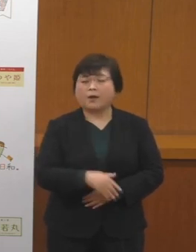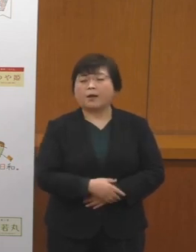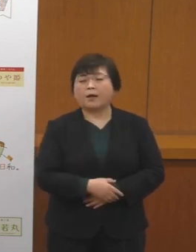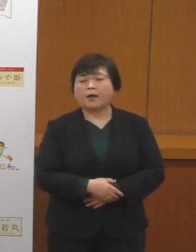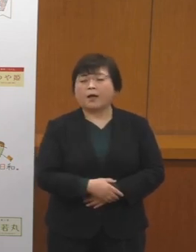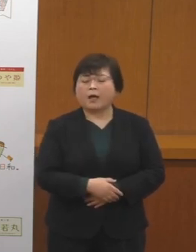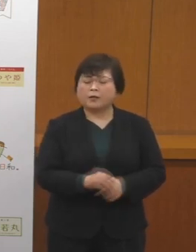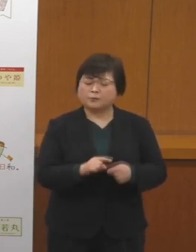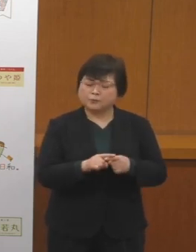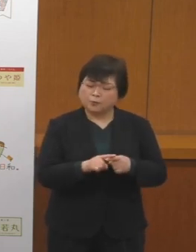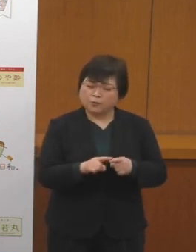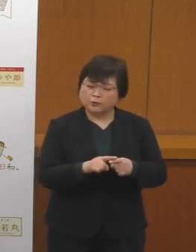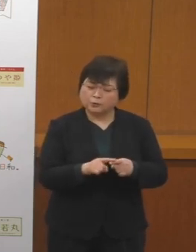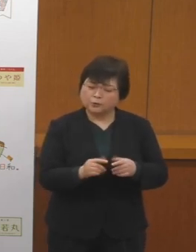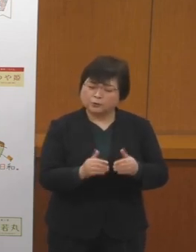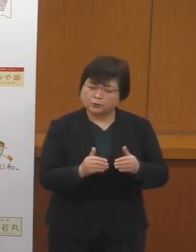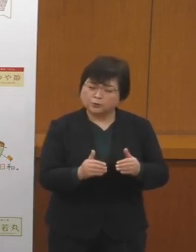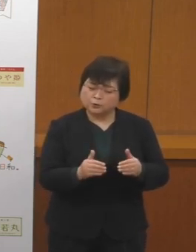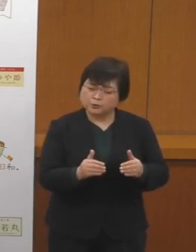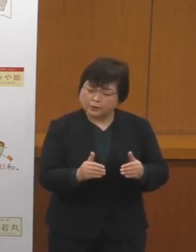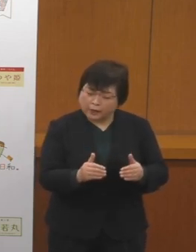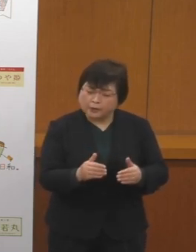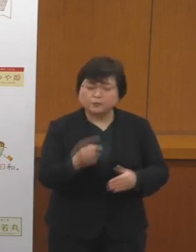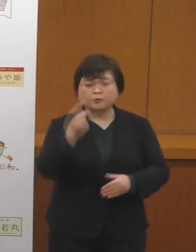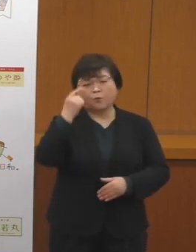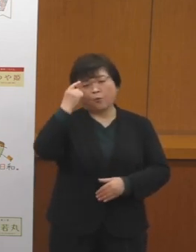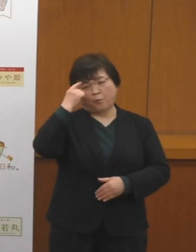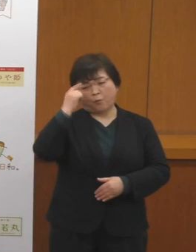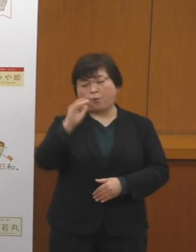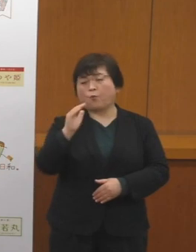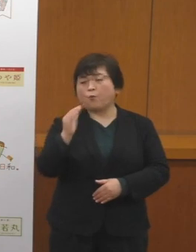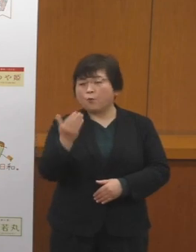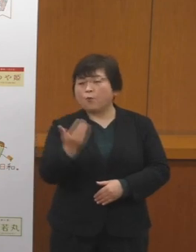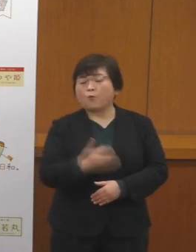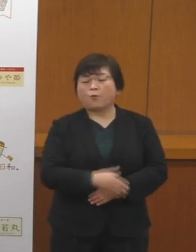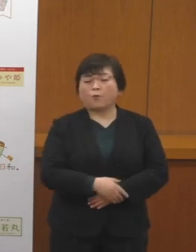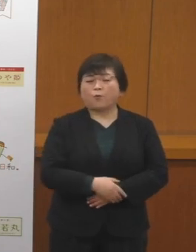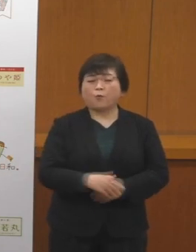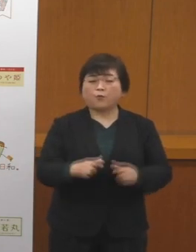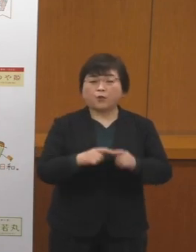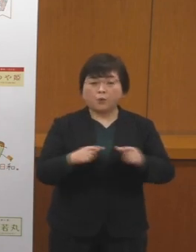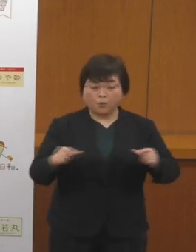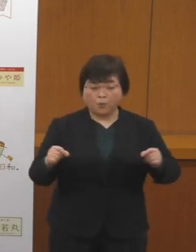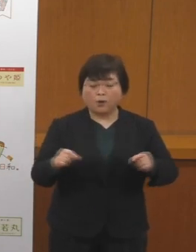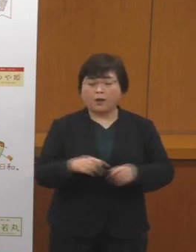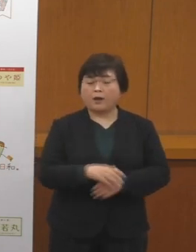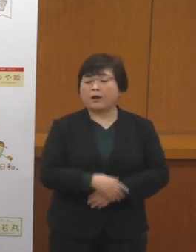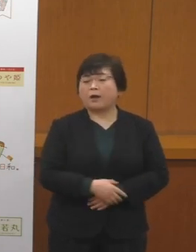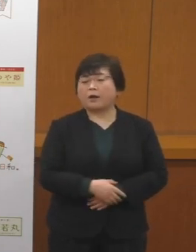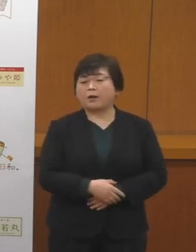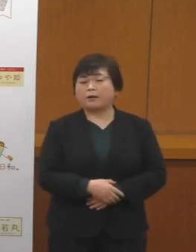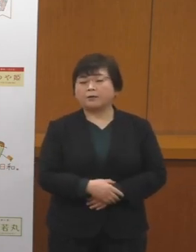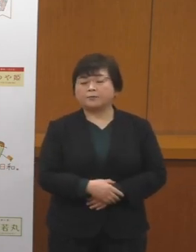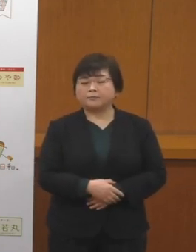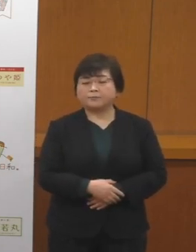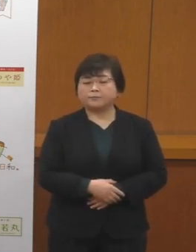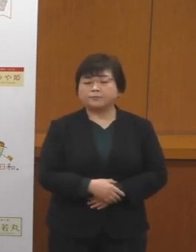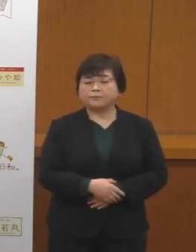少しずつ進んでいるような気もしますけれども日本はの